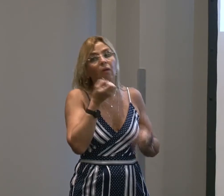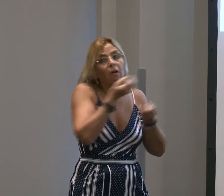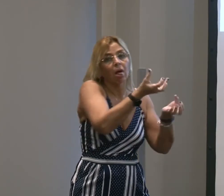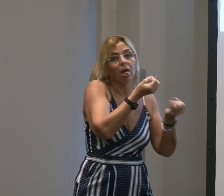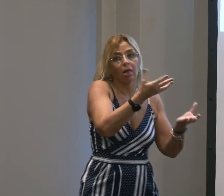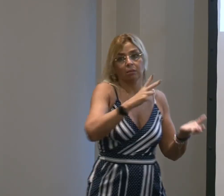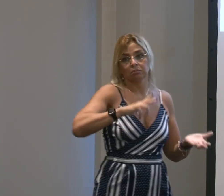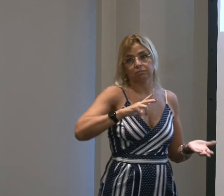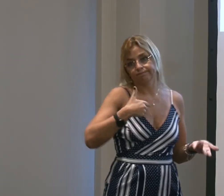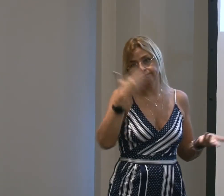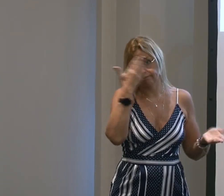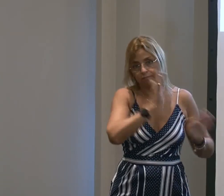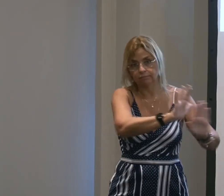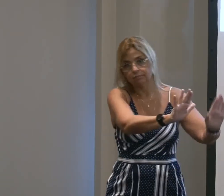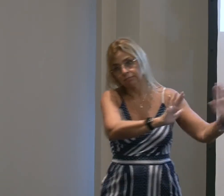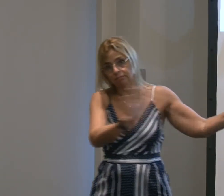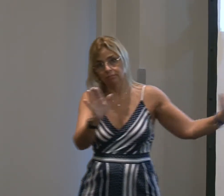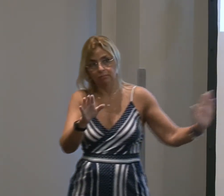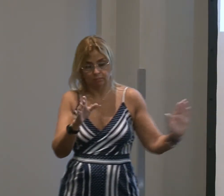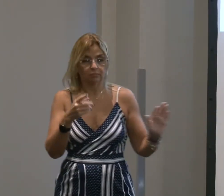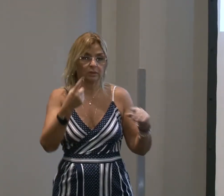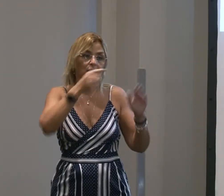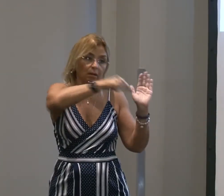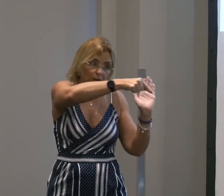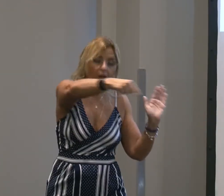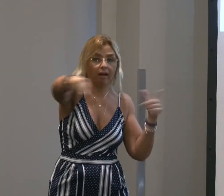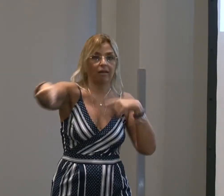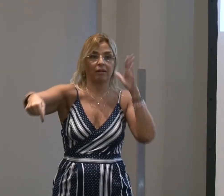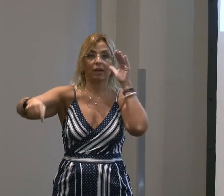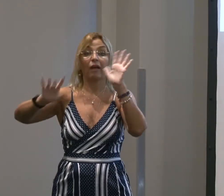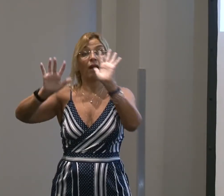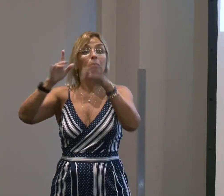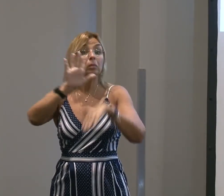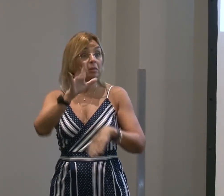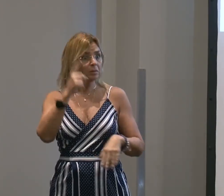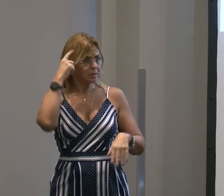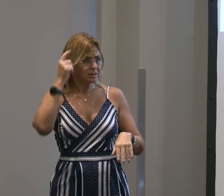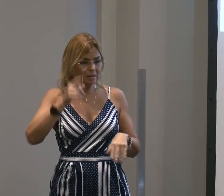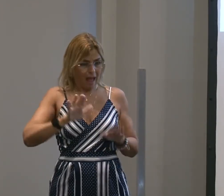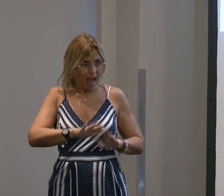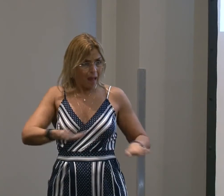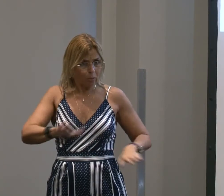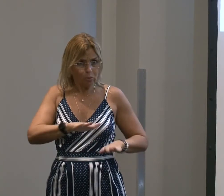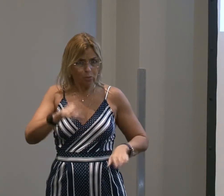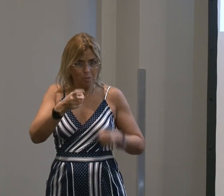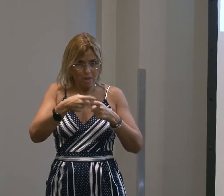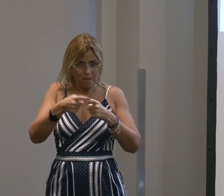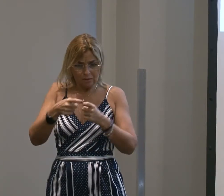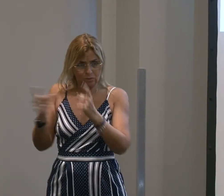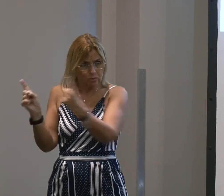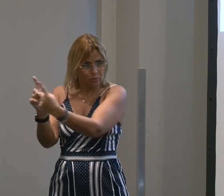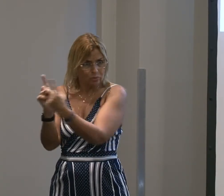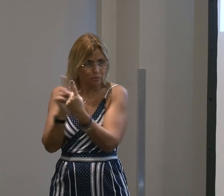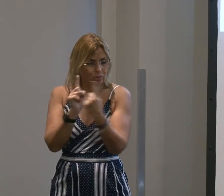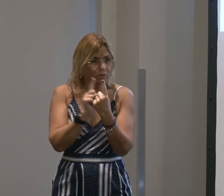qual eu não participo. Tem uma parte também de consulta médica onde eles trazem algumas demandas como pacientes também, que eu não